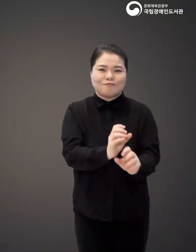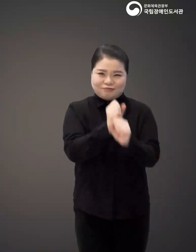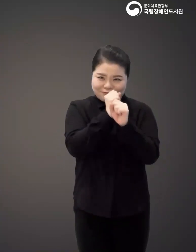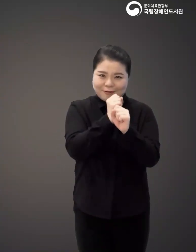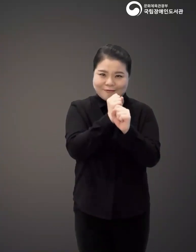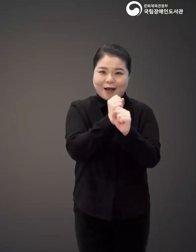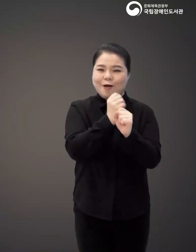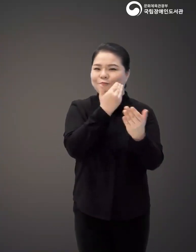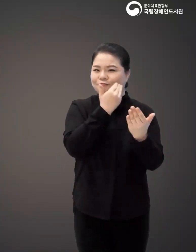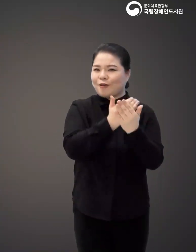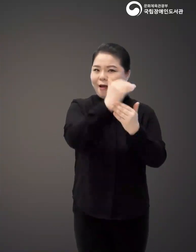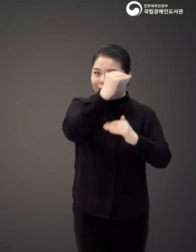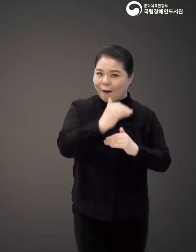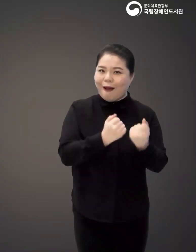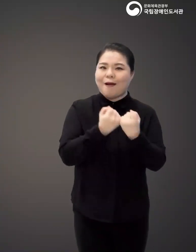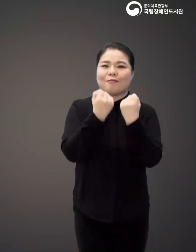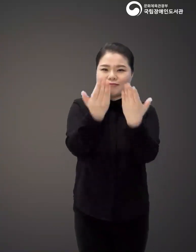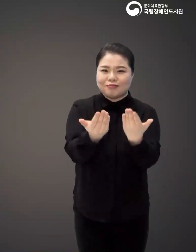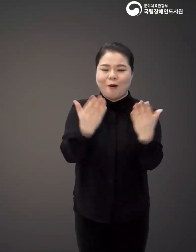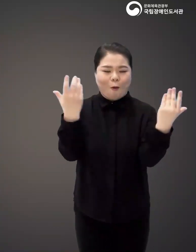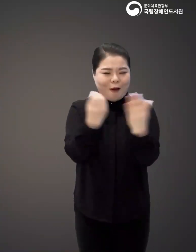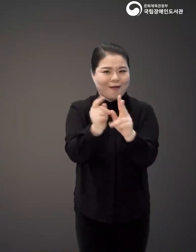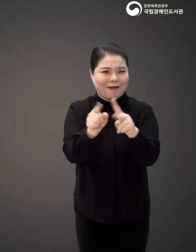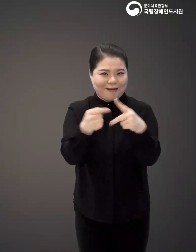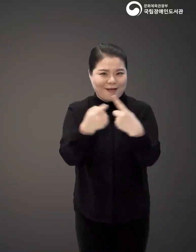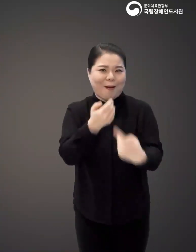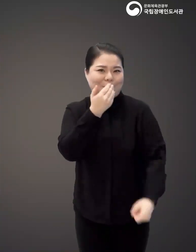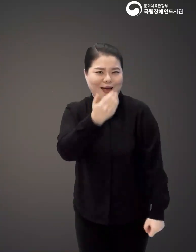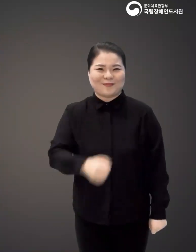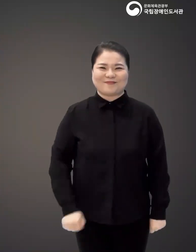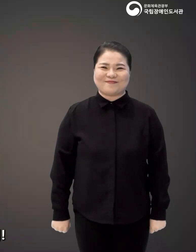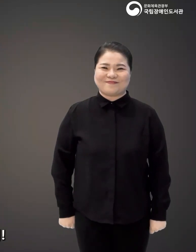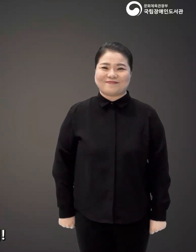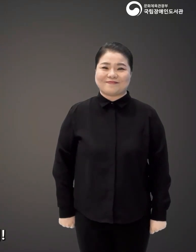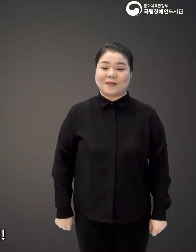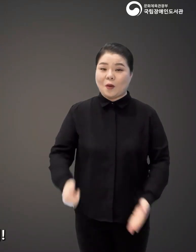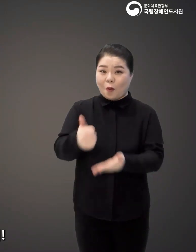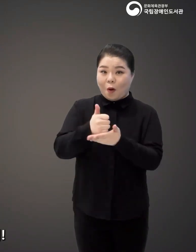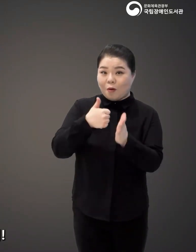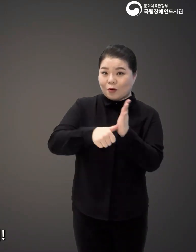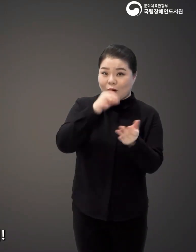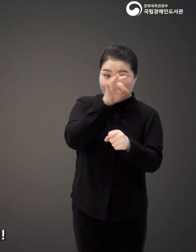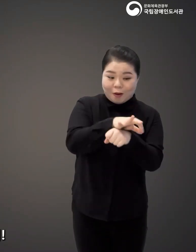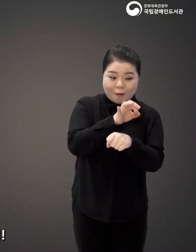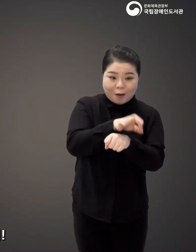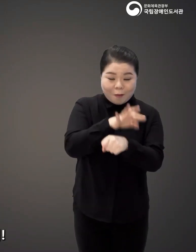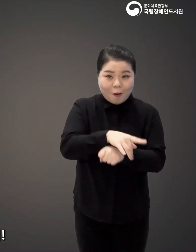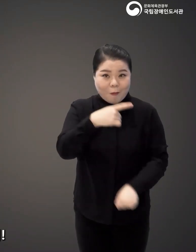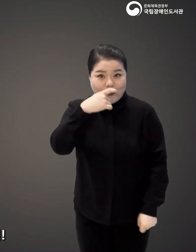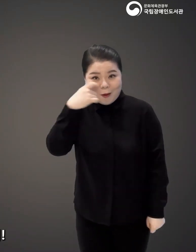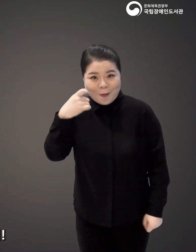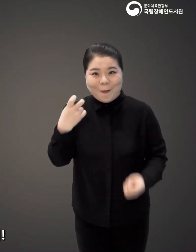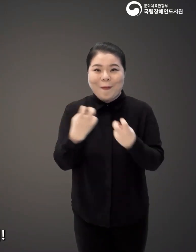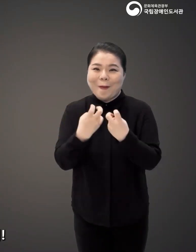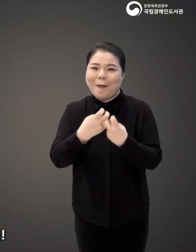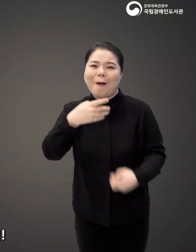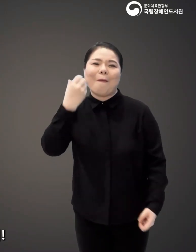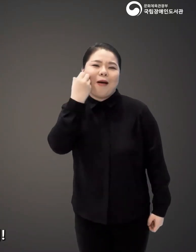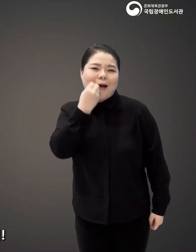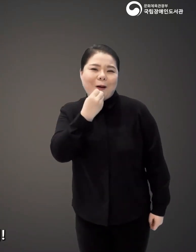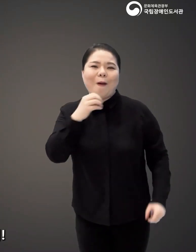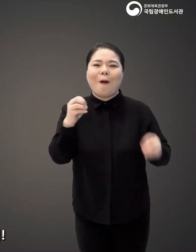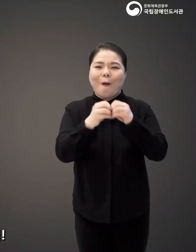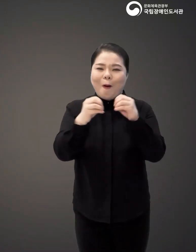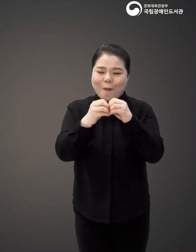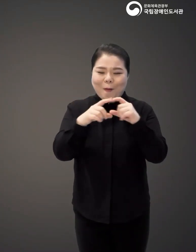강조하며 해당 주제에 대한 완전한 이해를 도와줍니다. 고객의 구매를 이끌 매력적인 광고 카피 문장